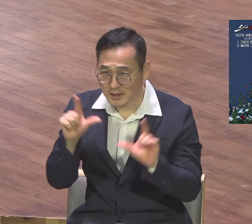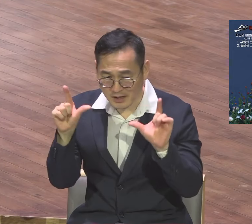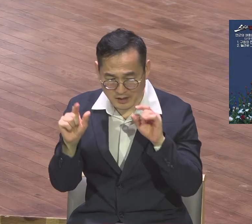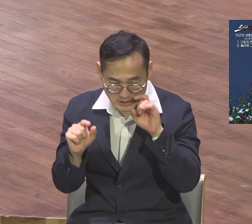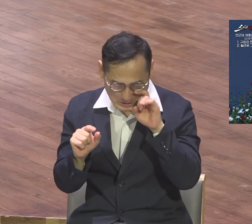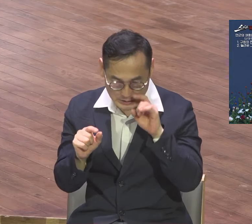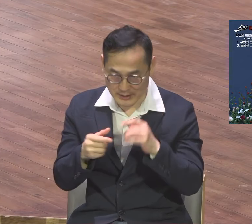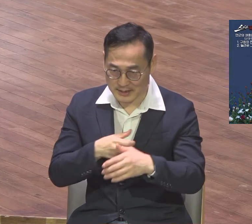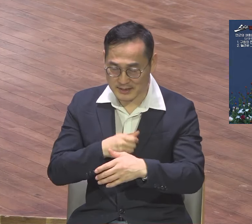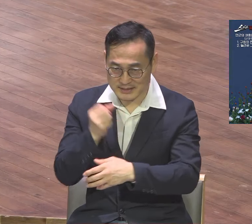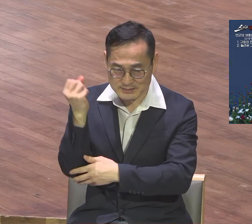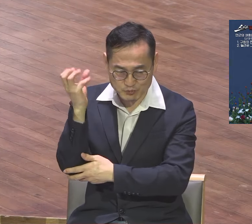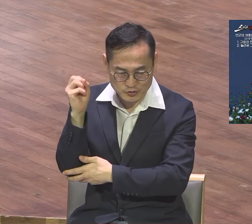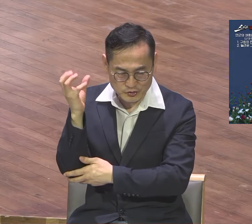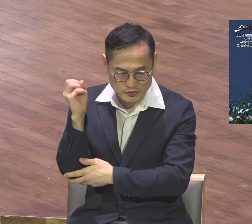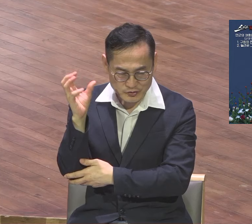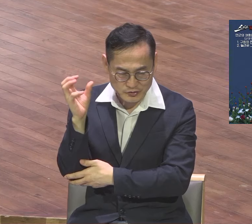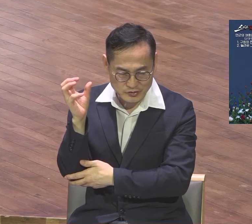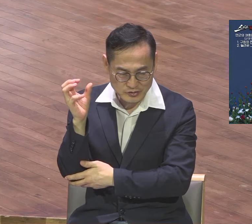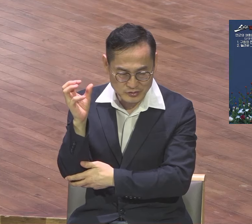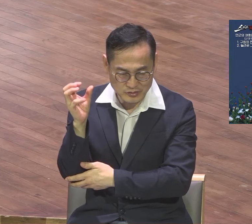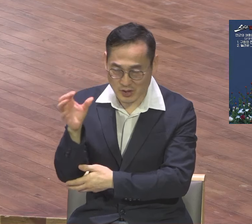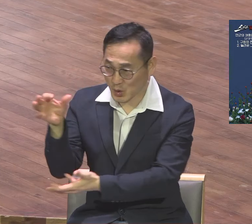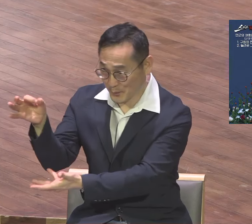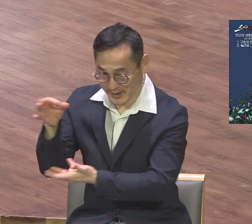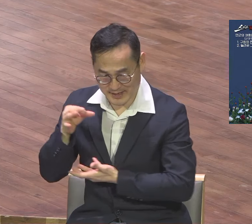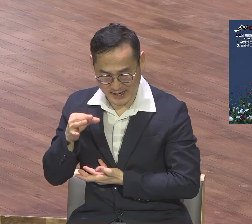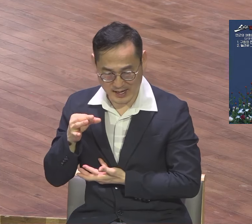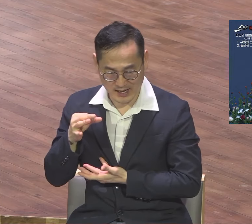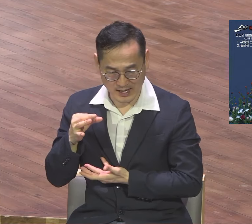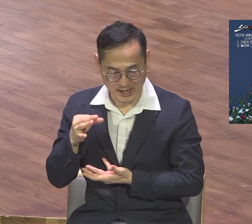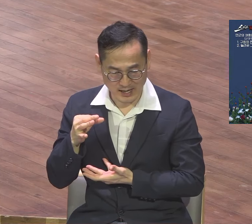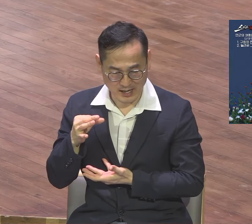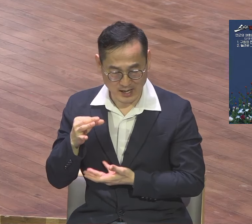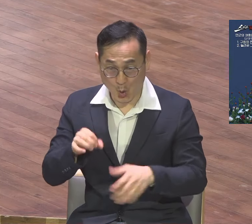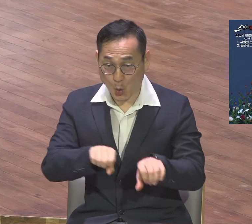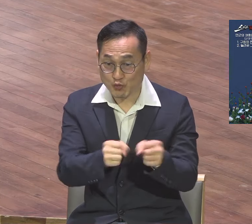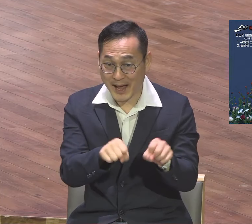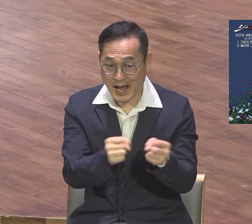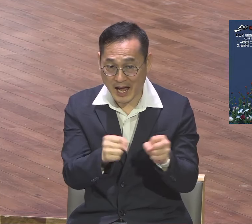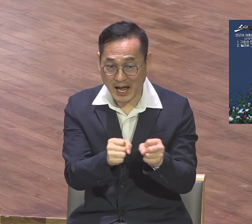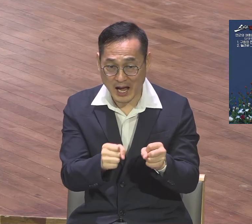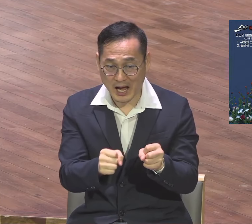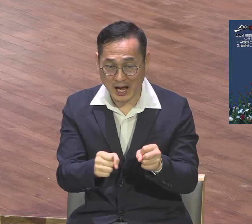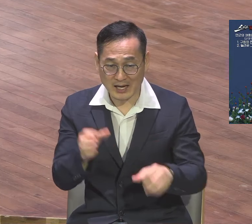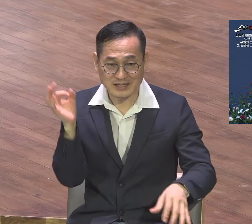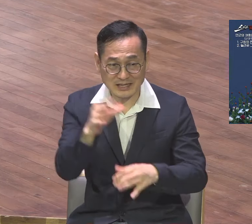그 신문 그 돈 받아가지고 막 고구마를 한 가마에 사서